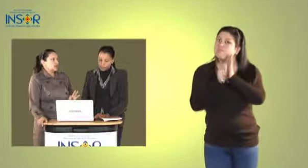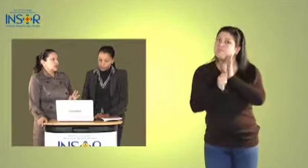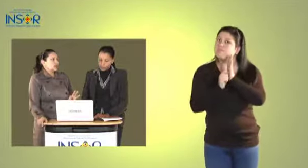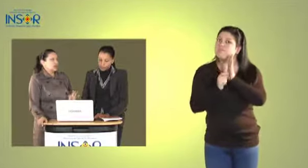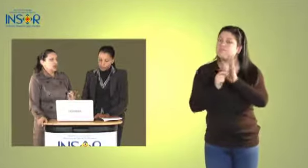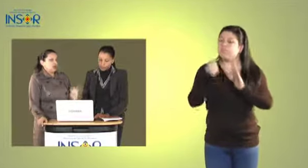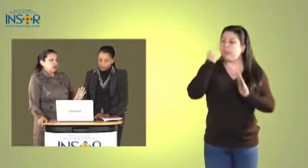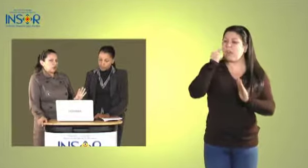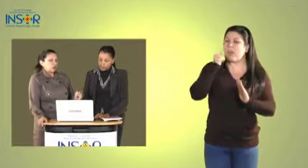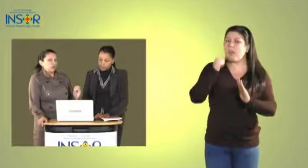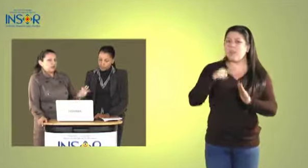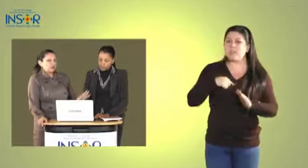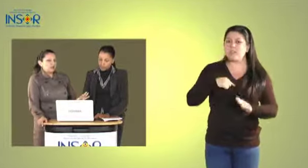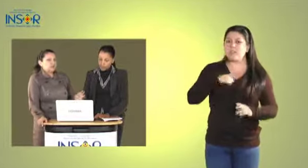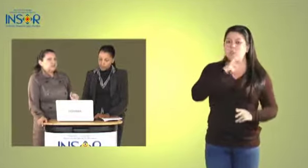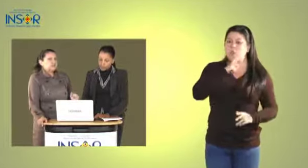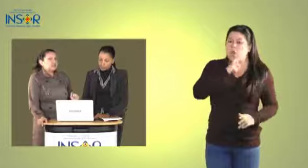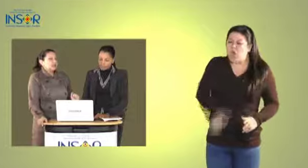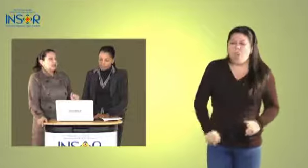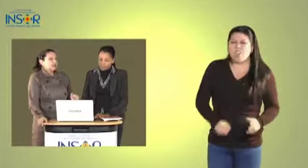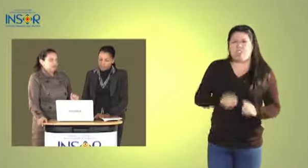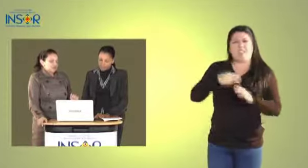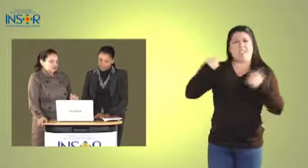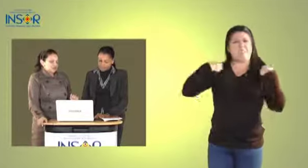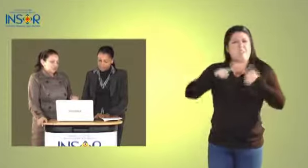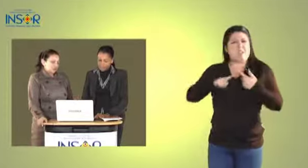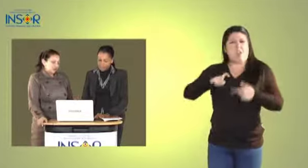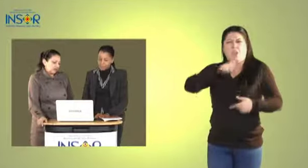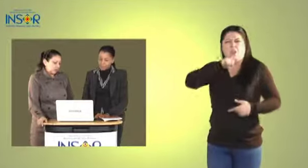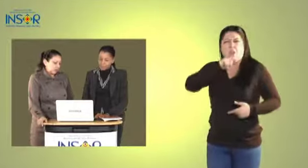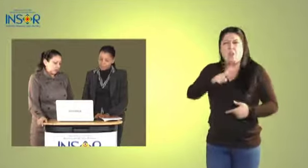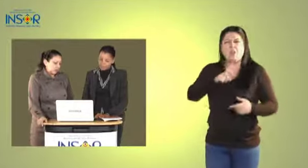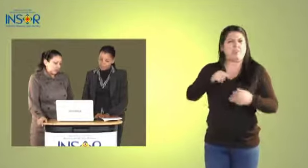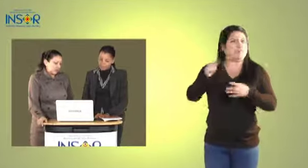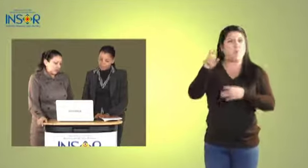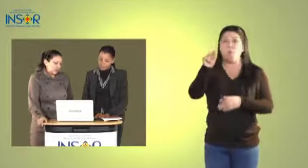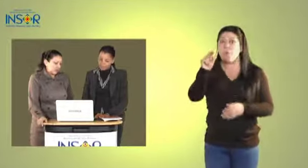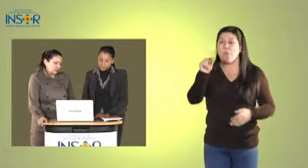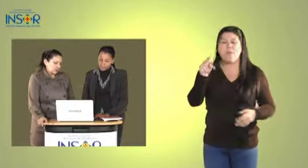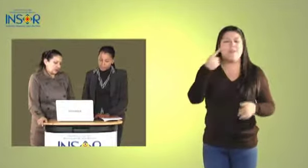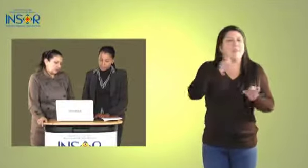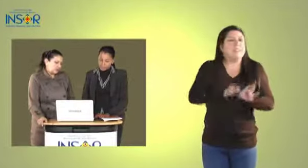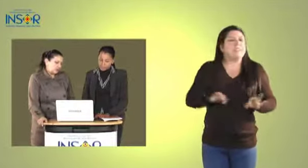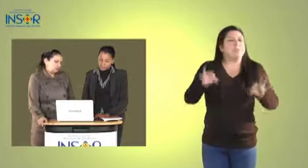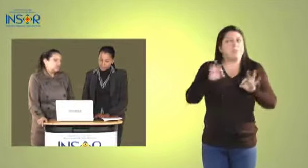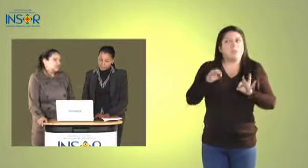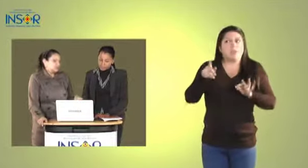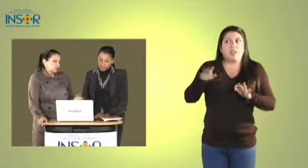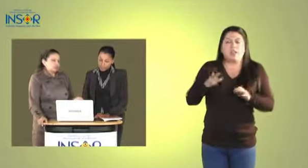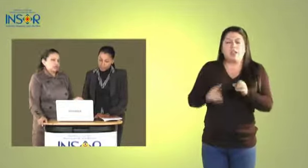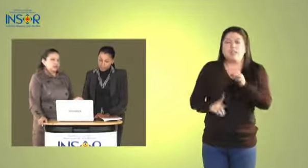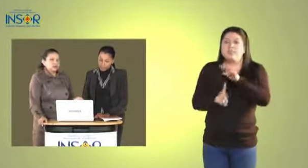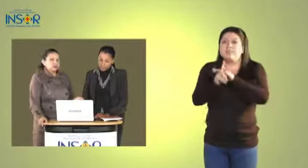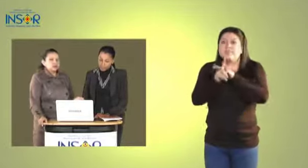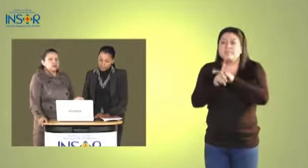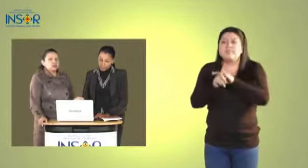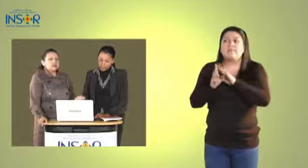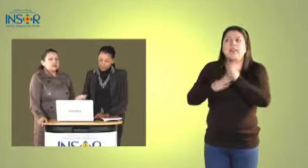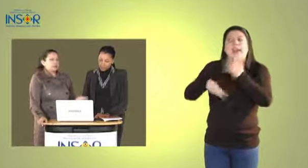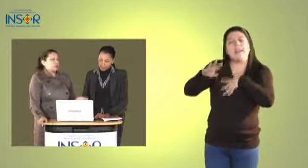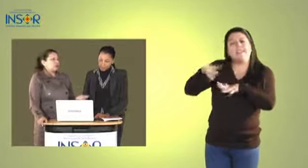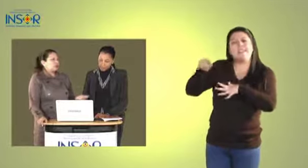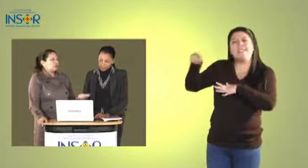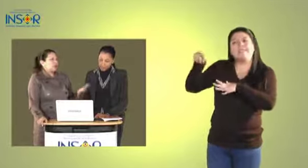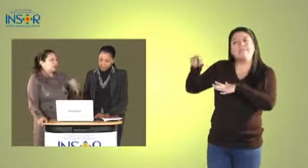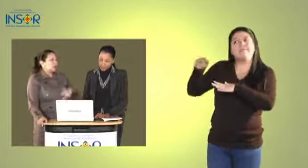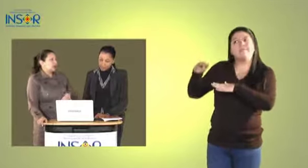que mirarlo, que no la odia, que no la detesta, porque, bueno, si en algún momento ha llegado a pasar eso, tiene su razón de ser también, porque la